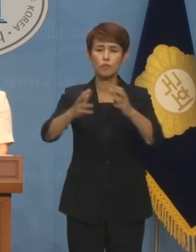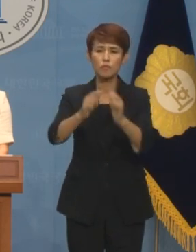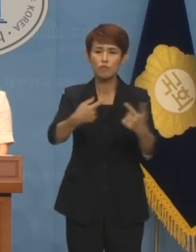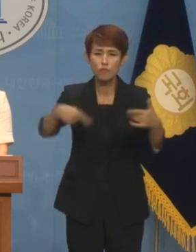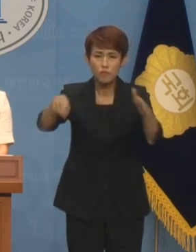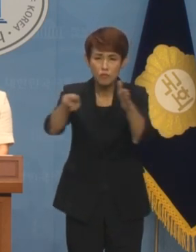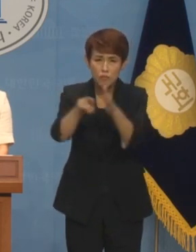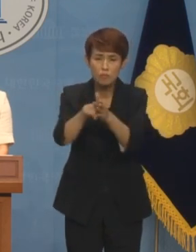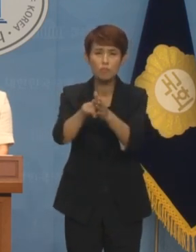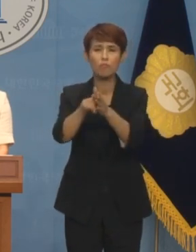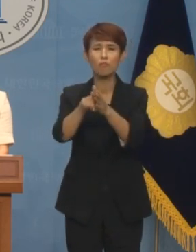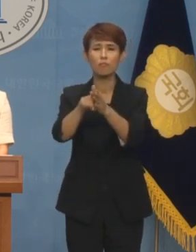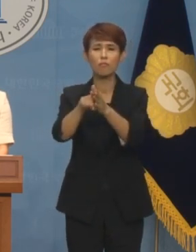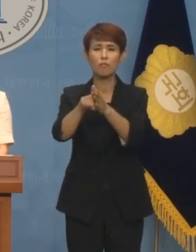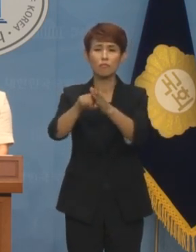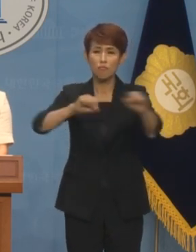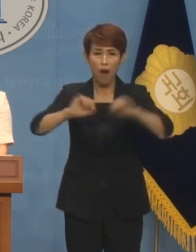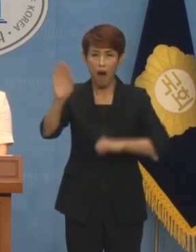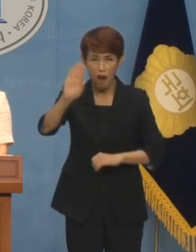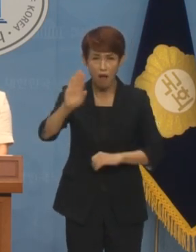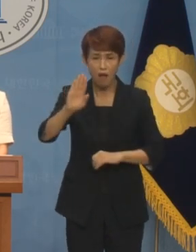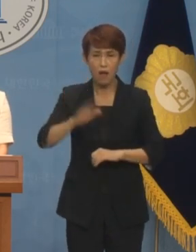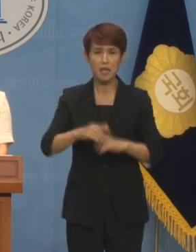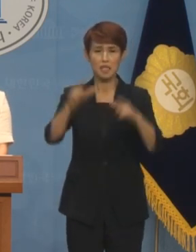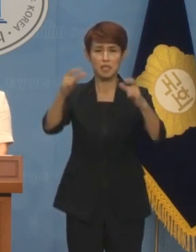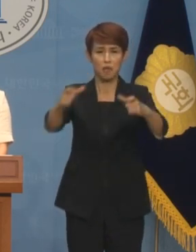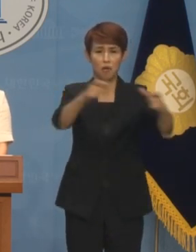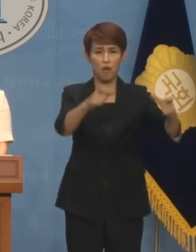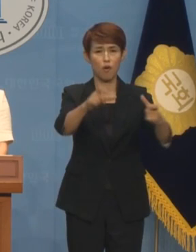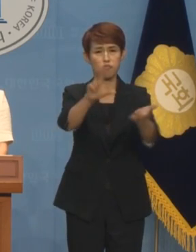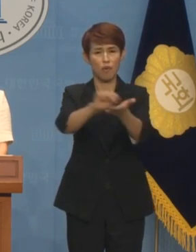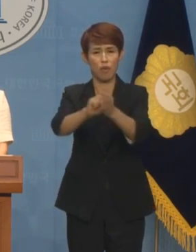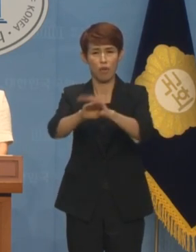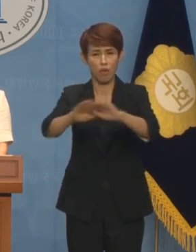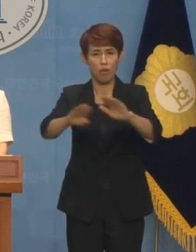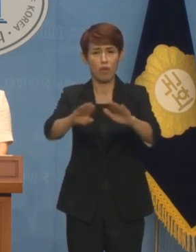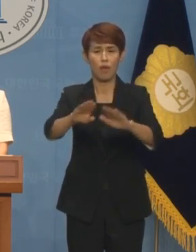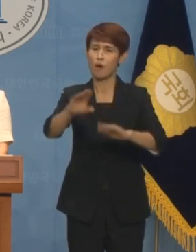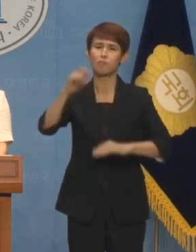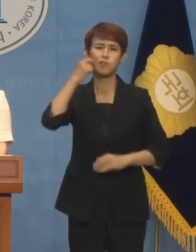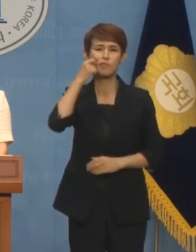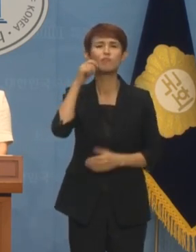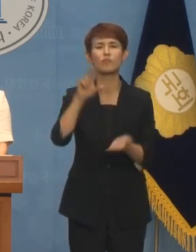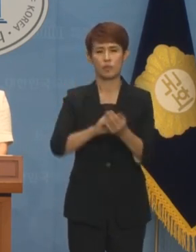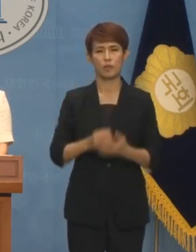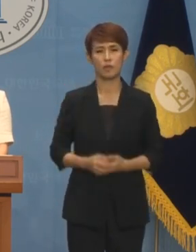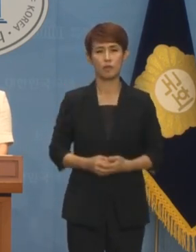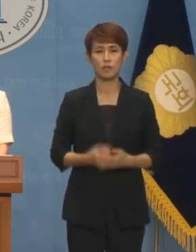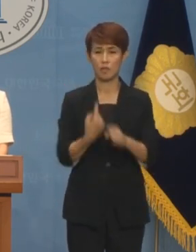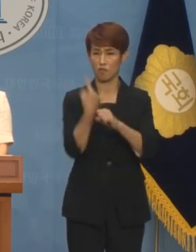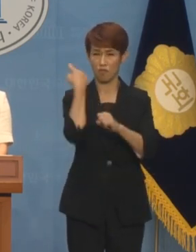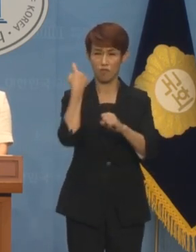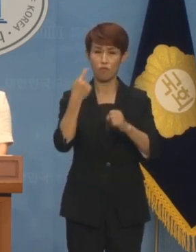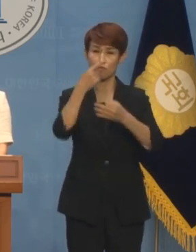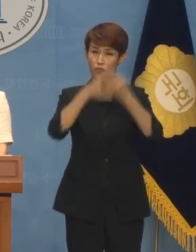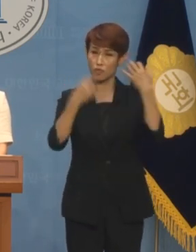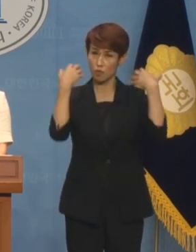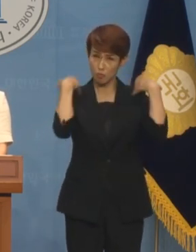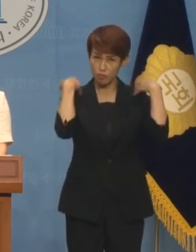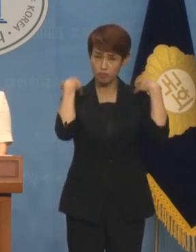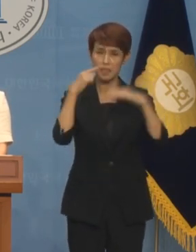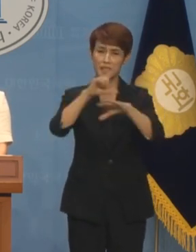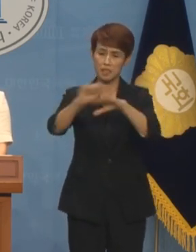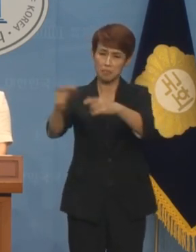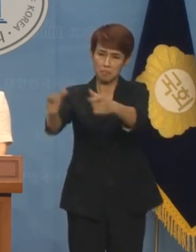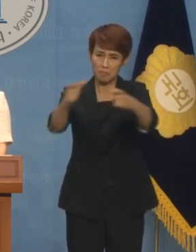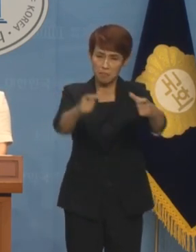위축시키고 지역소멸을 더 부추기는 꼴입니다. 작년 한 해의 윤석열 정부의 대책은 지자체가 그간